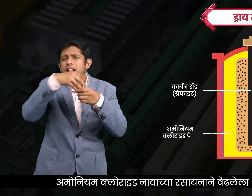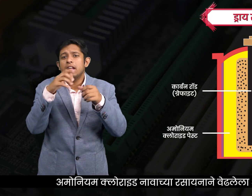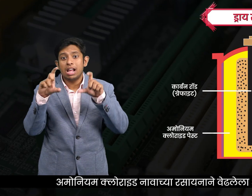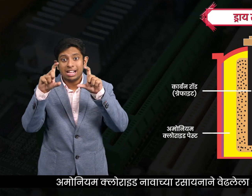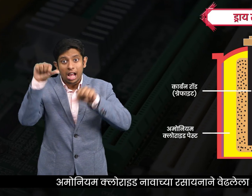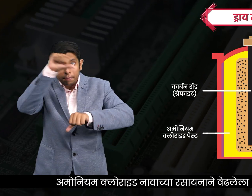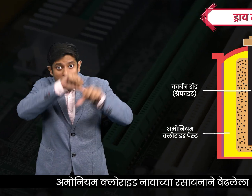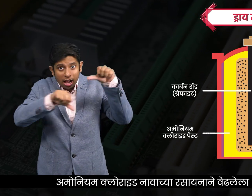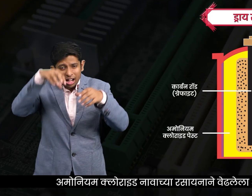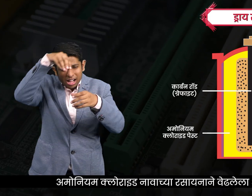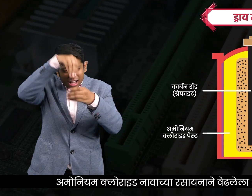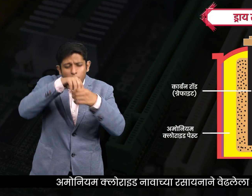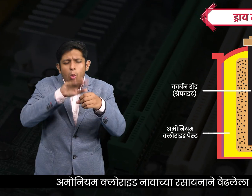असतो.